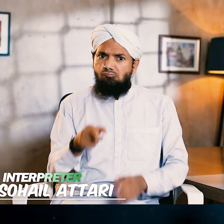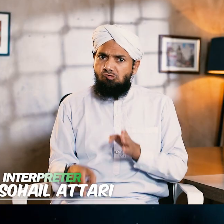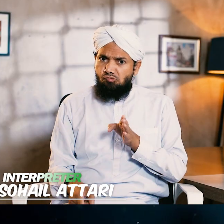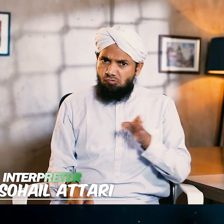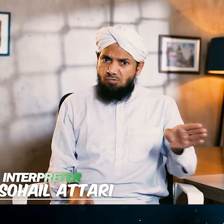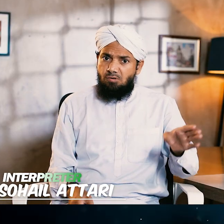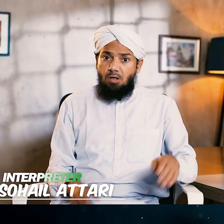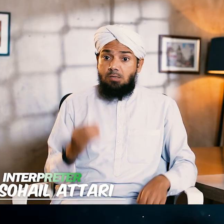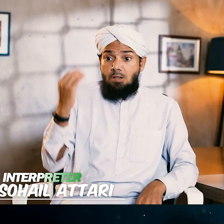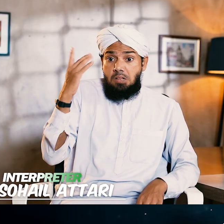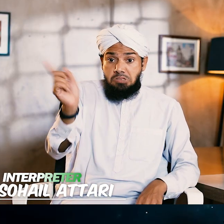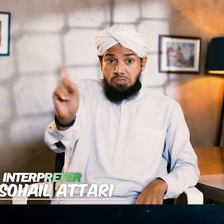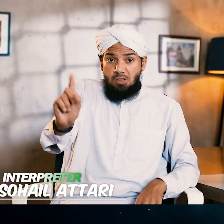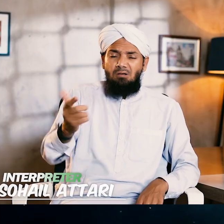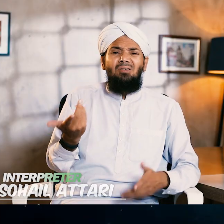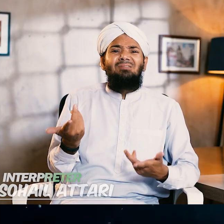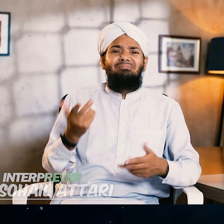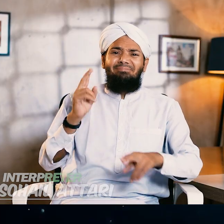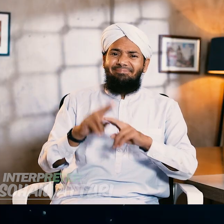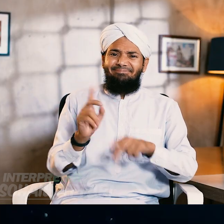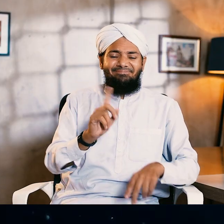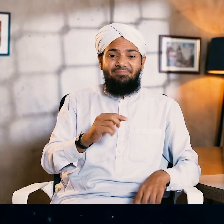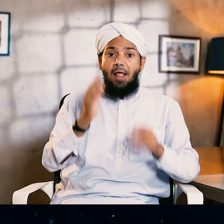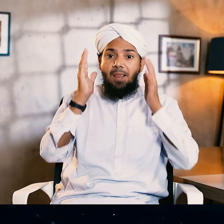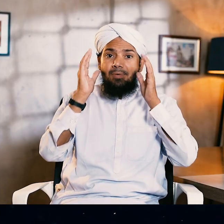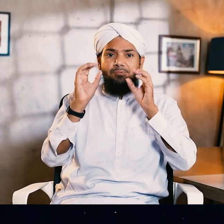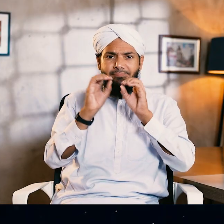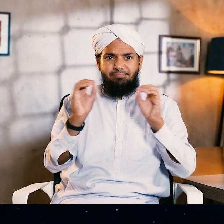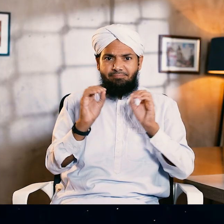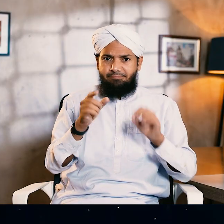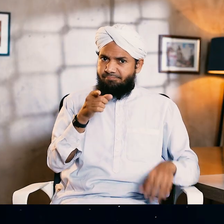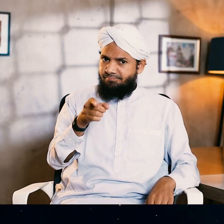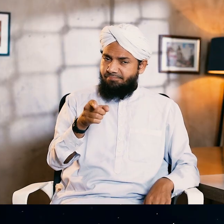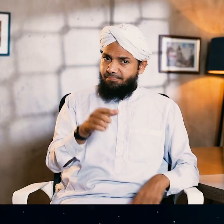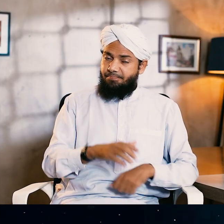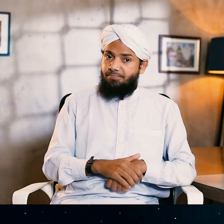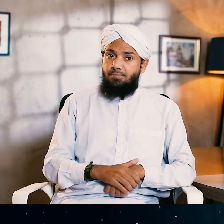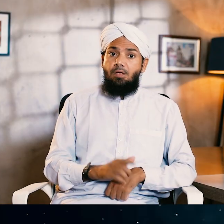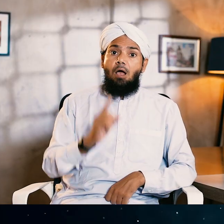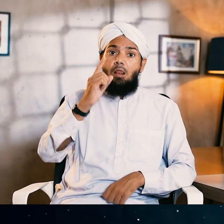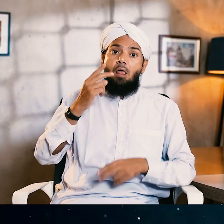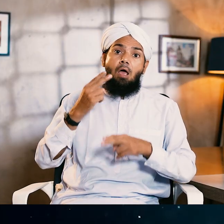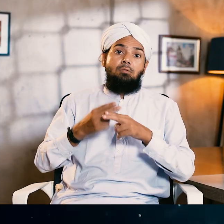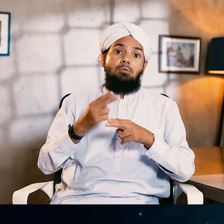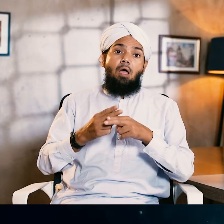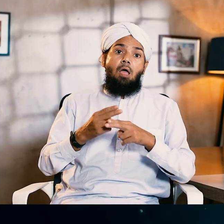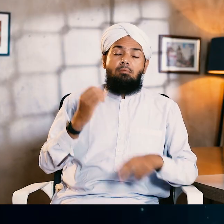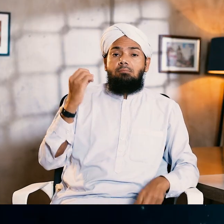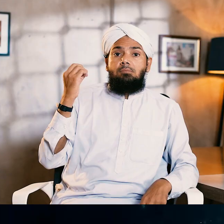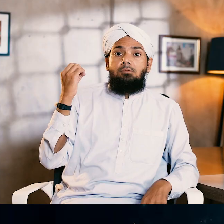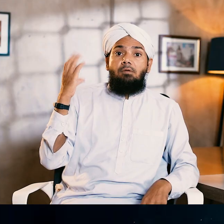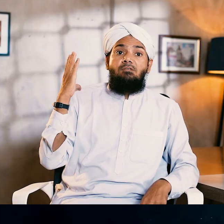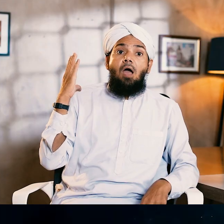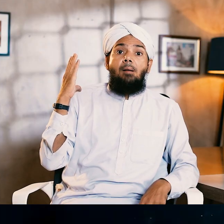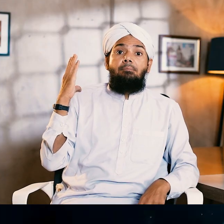کرنے پر پابندی کیسے ڈالیں گے؟ مثال کے طور پر یہی ہے کہ یہ شخص نماز نہیں پڑھتا، تو اللہ کا نام لینا نیکی ہے یا